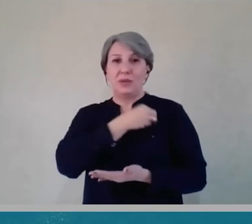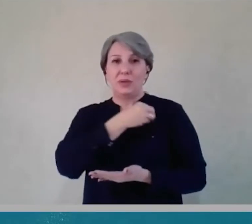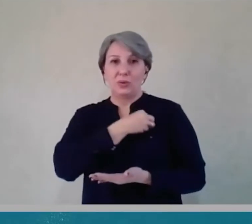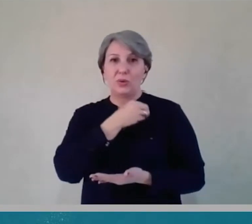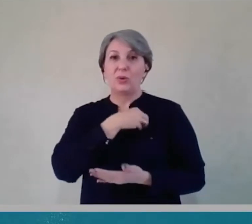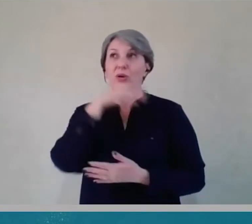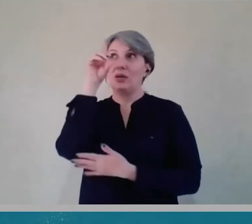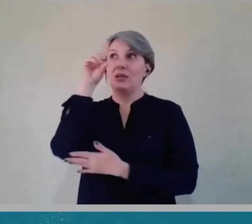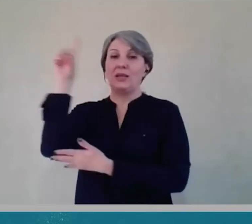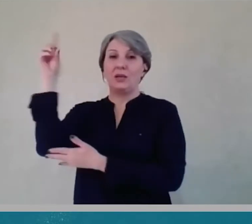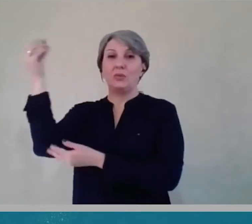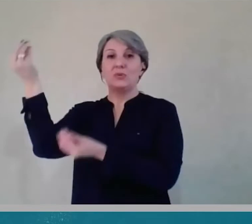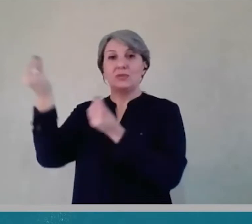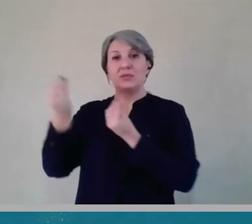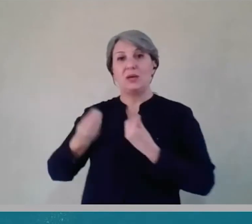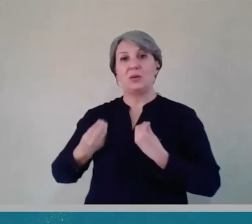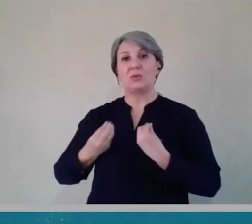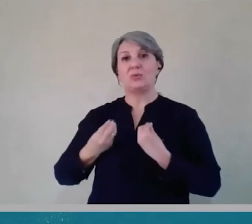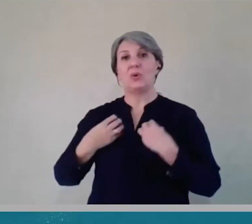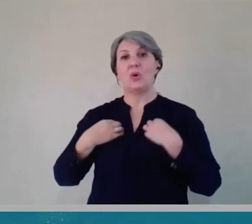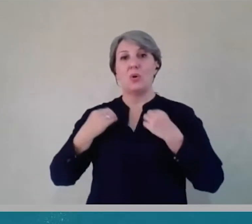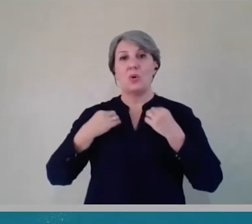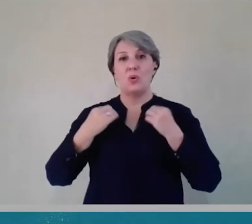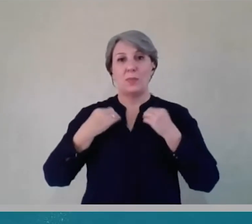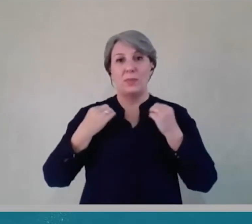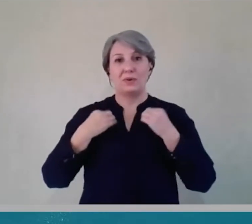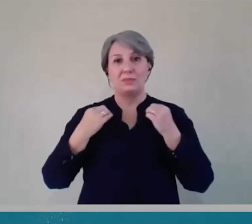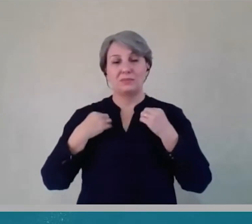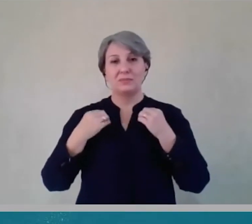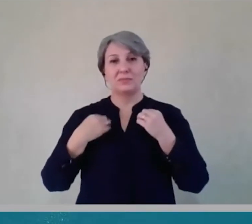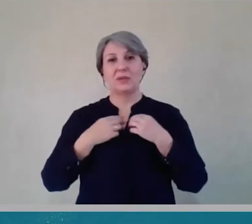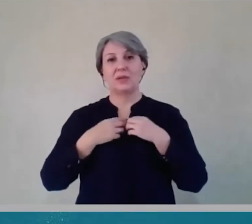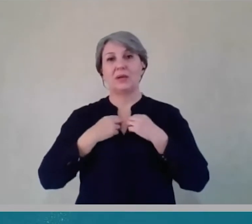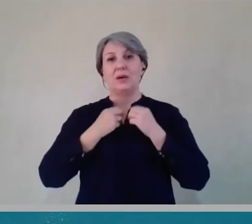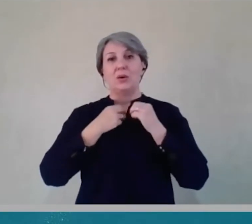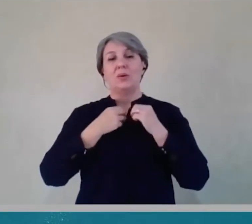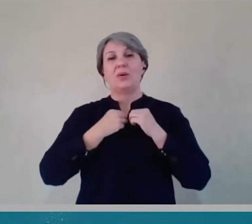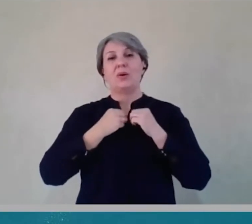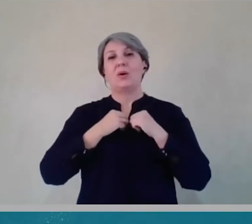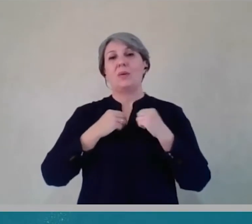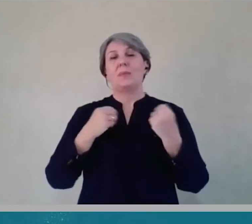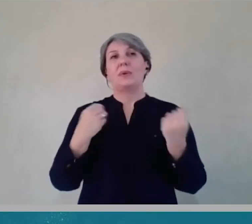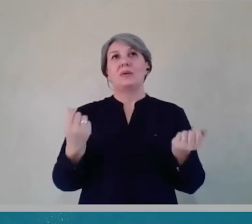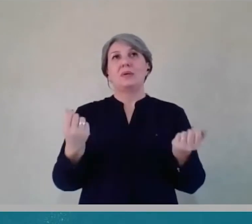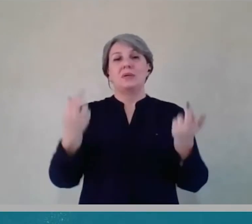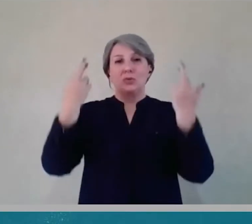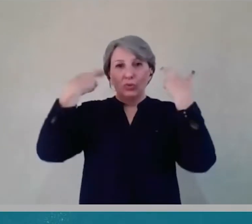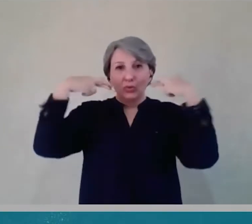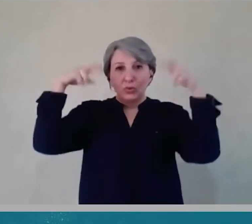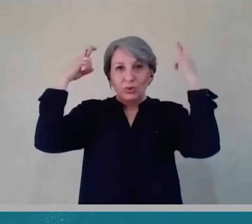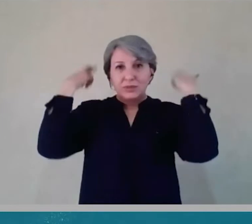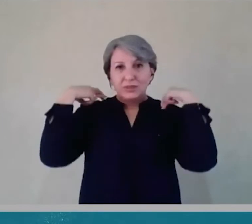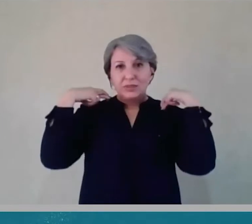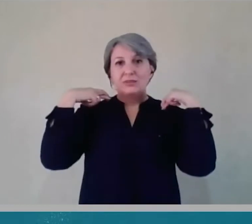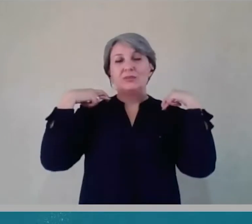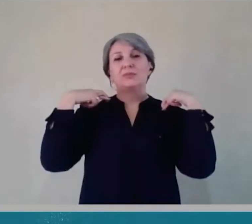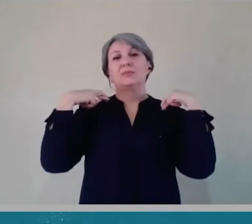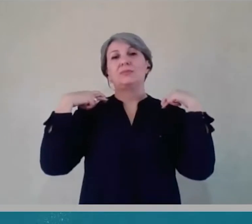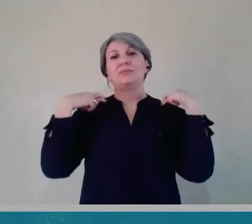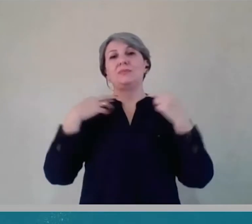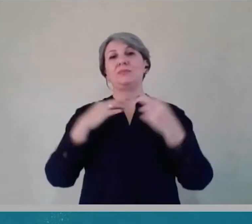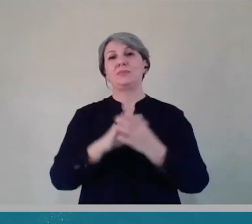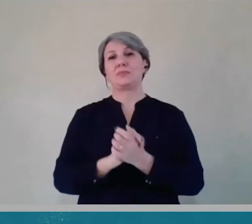do cordeiro, porque eles tentaram tampar a nudez com folha de figueira, mas Deus então lhes vestiu